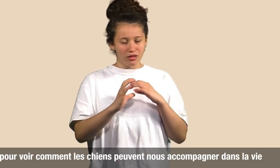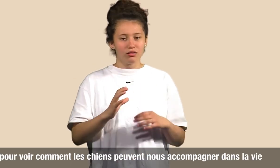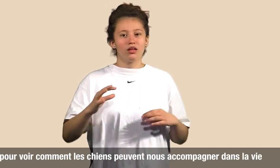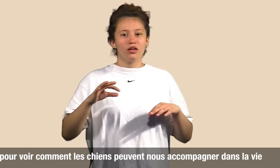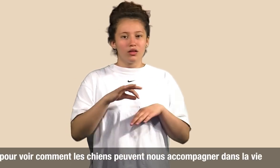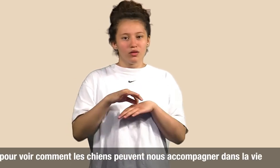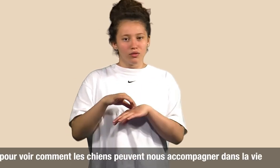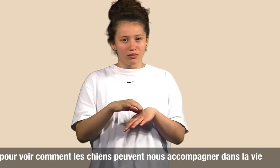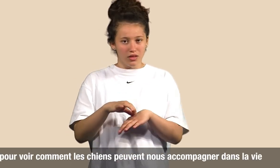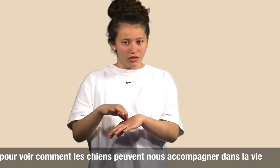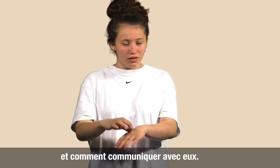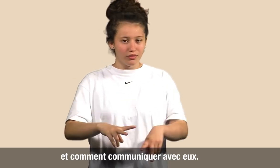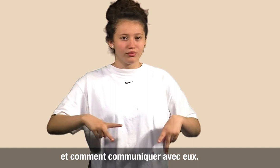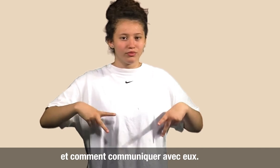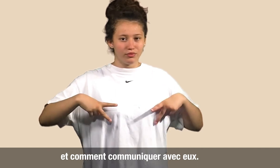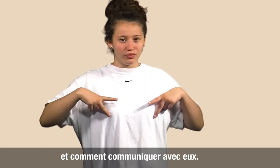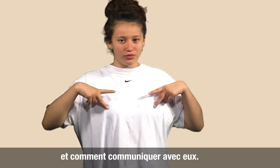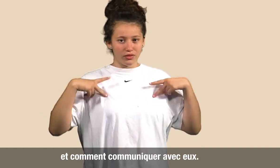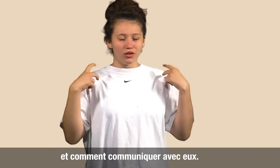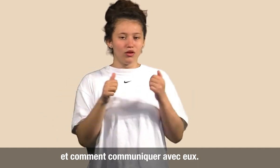peuvent nous accompagner dans la vie et comment communiquer avec eux.